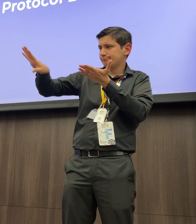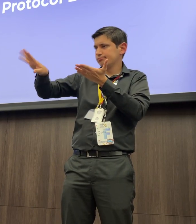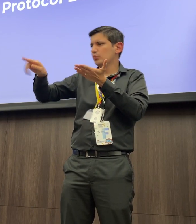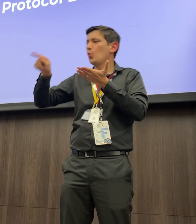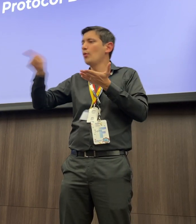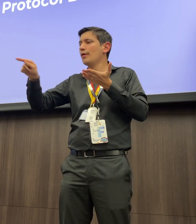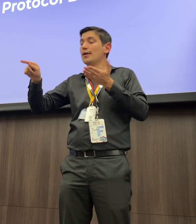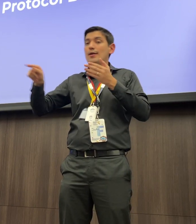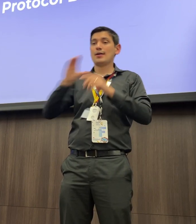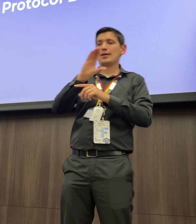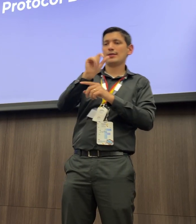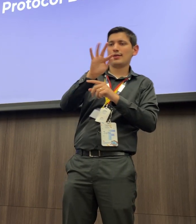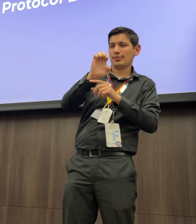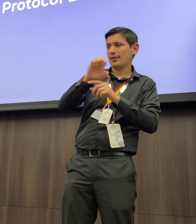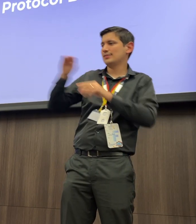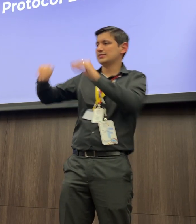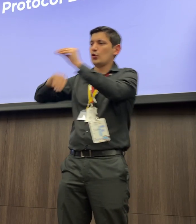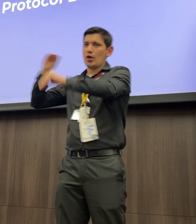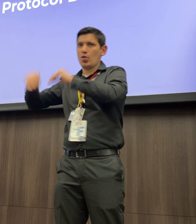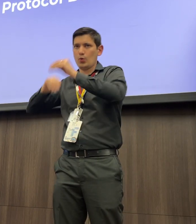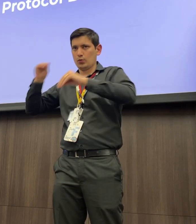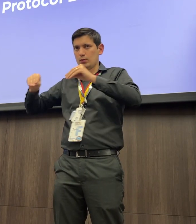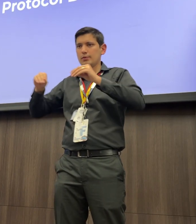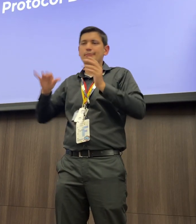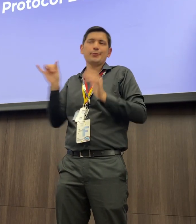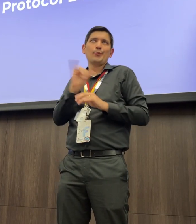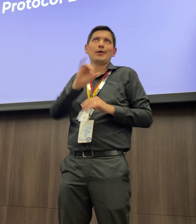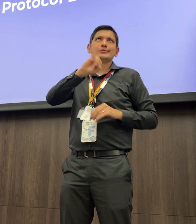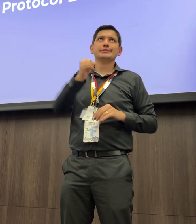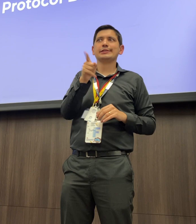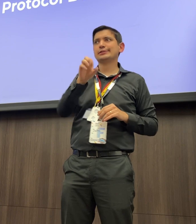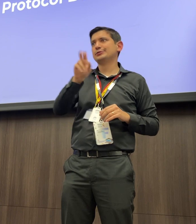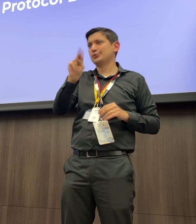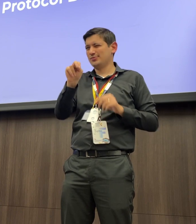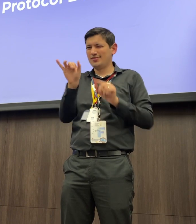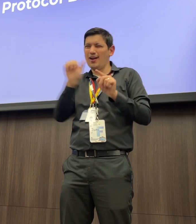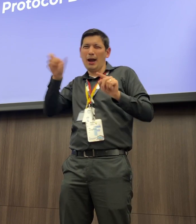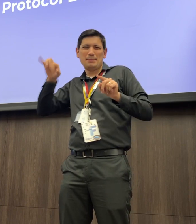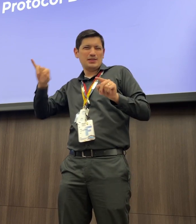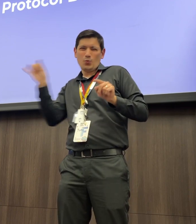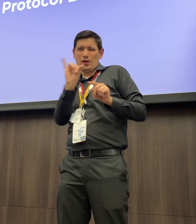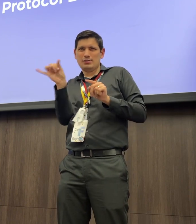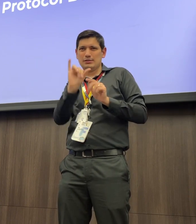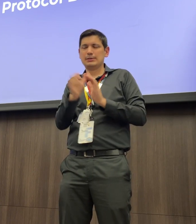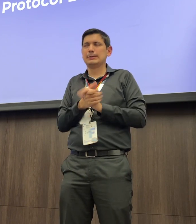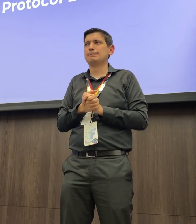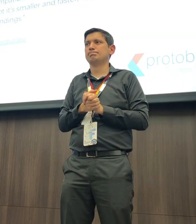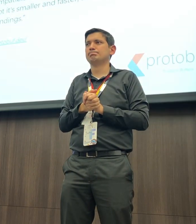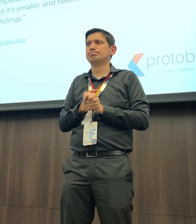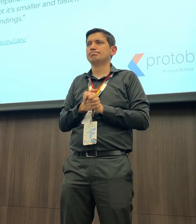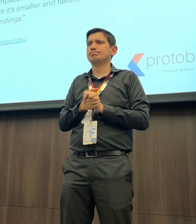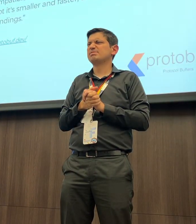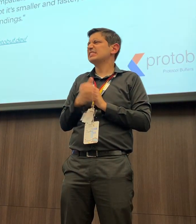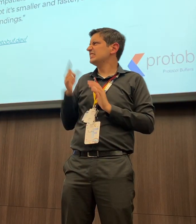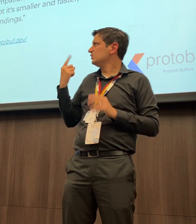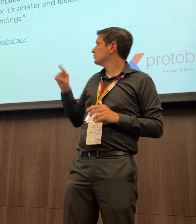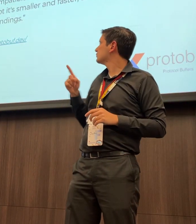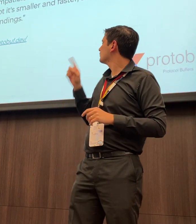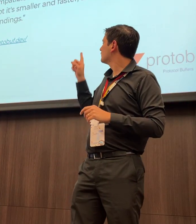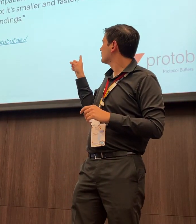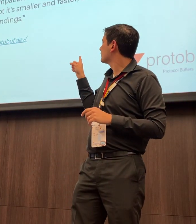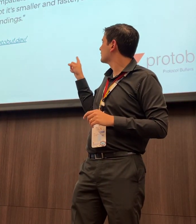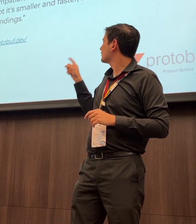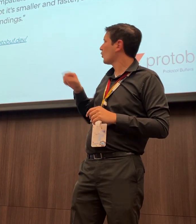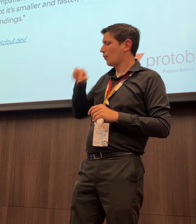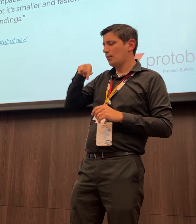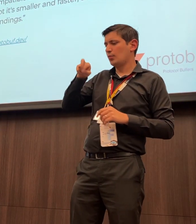entre el cliente y el servidor, así como sería JSON en las APIs REST normalmente. Y bueno, ¿qué son estos protocol buffers? Acá